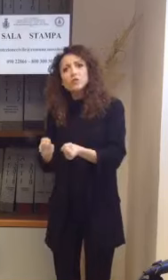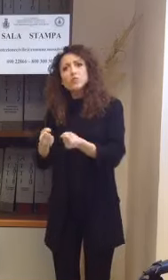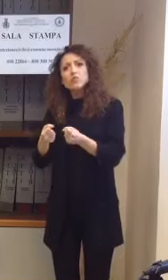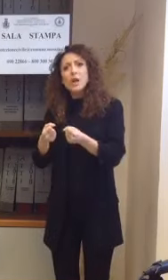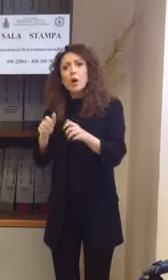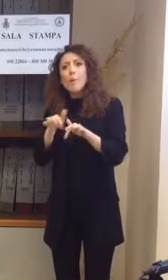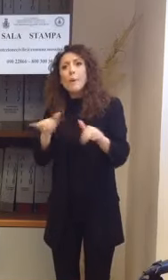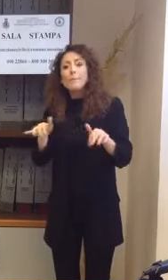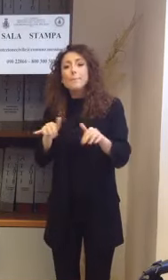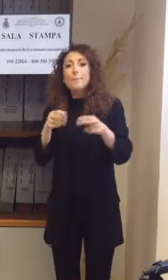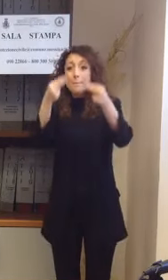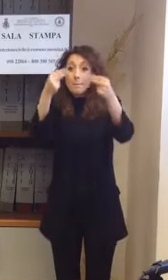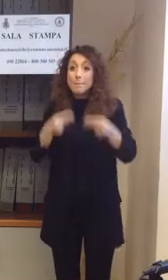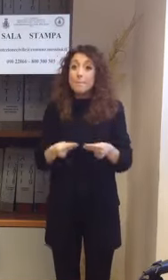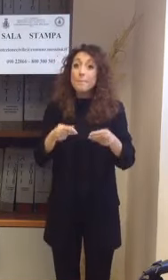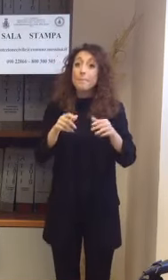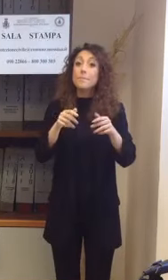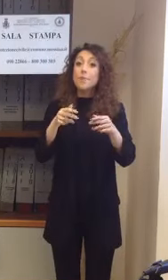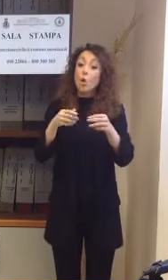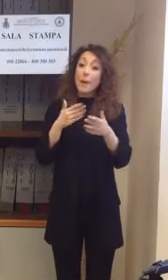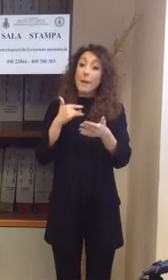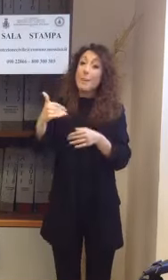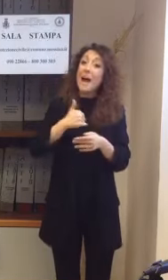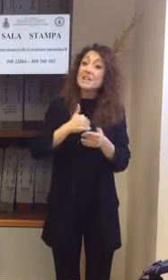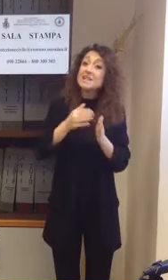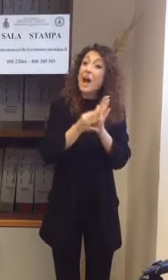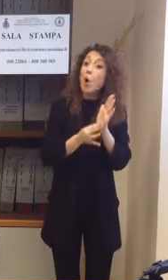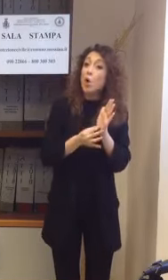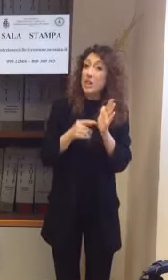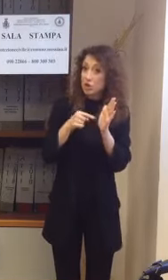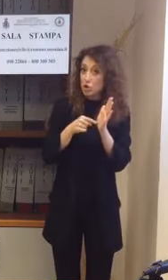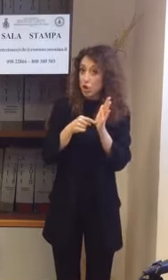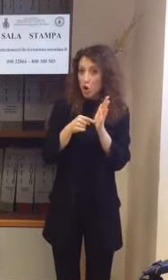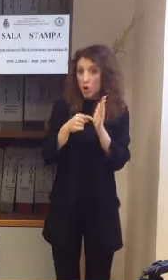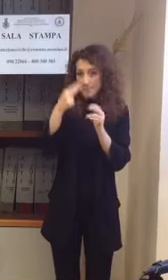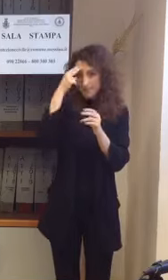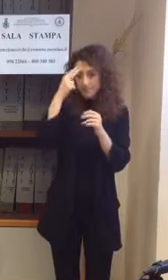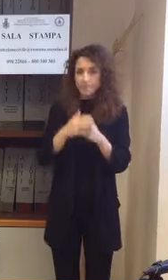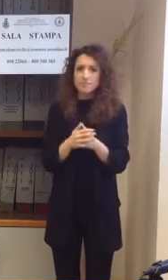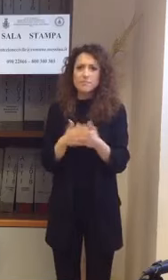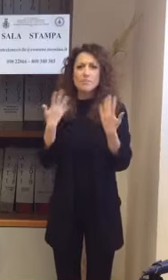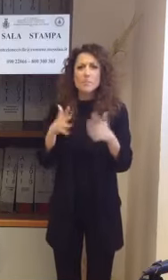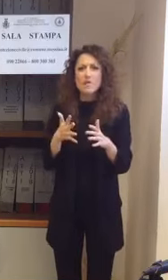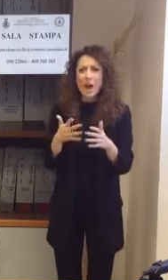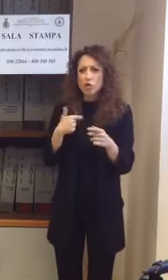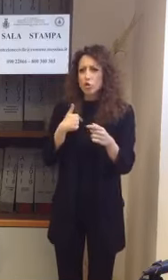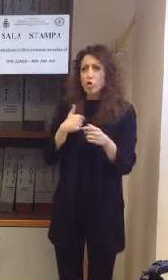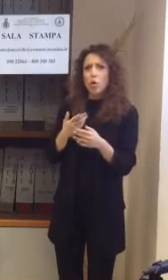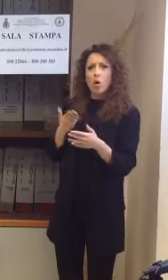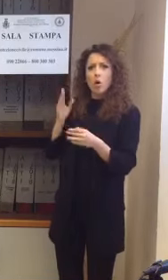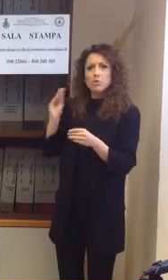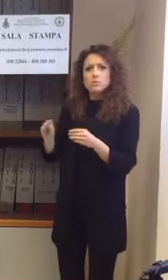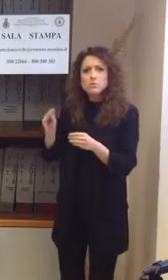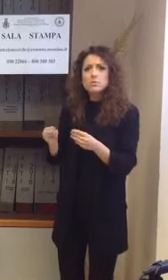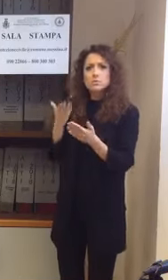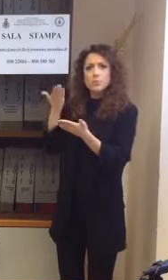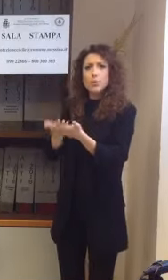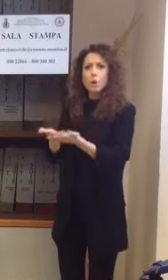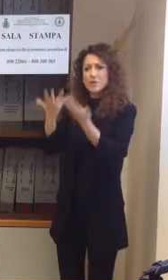condizione. Lo abbiamo fatto prima del 22 marzo, l'abbiamo fatto anche dopo con l'ordinanza del 23